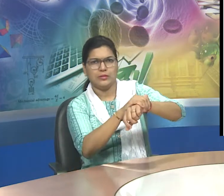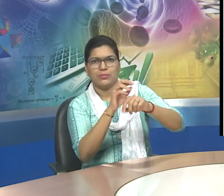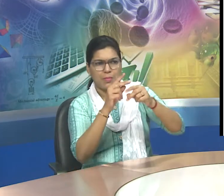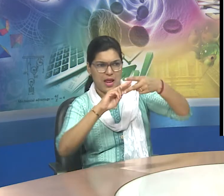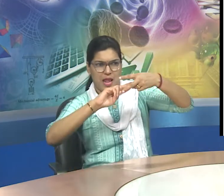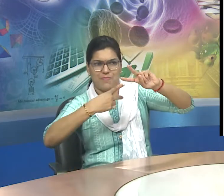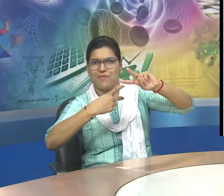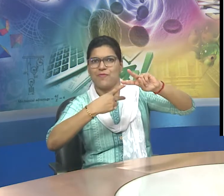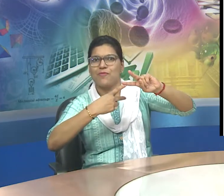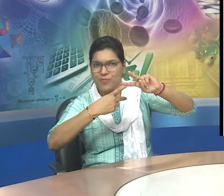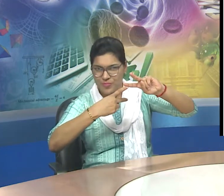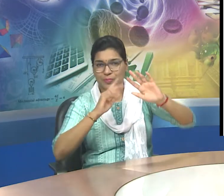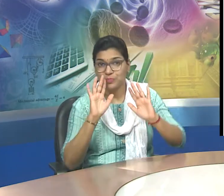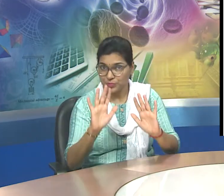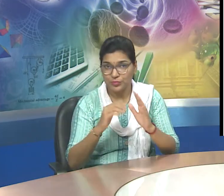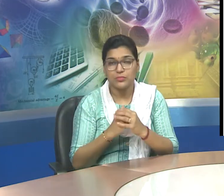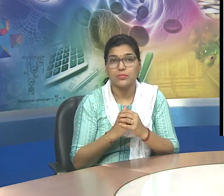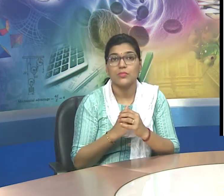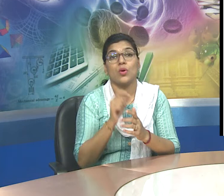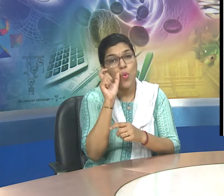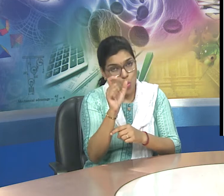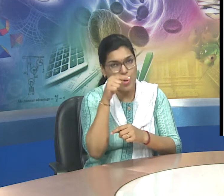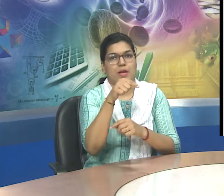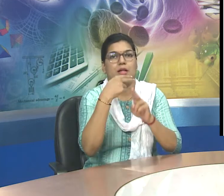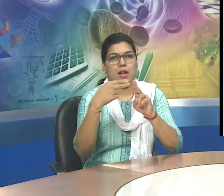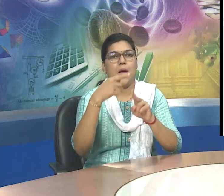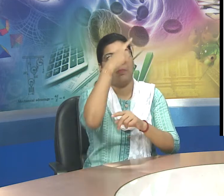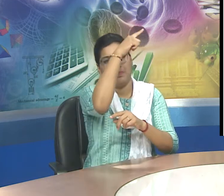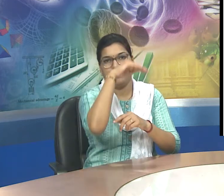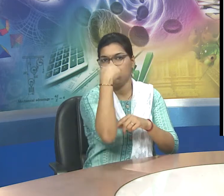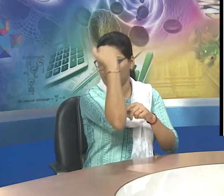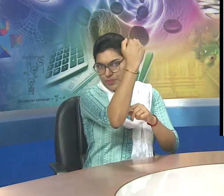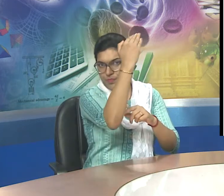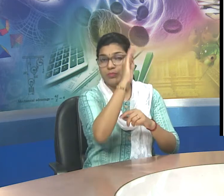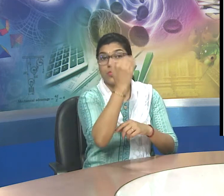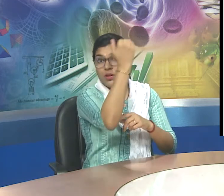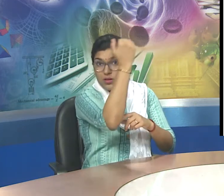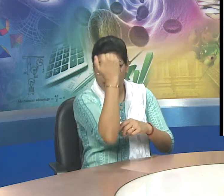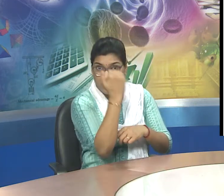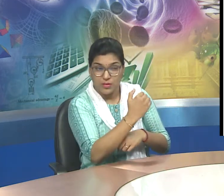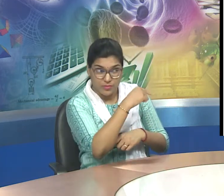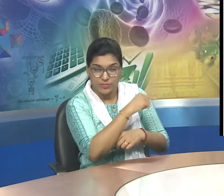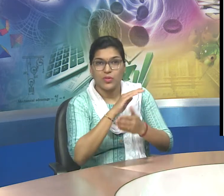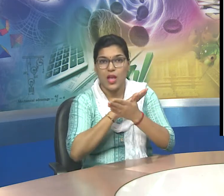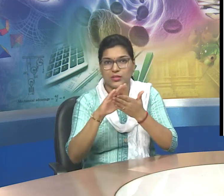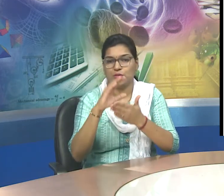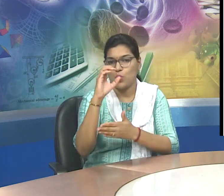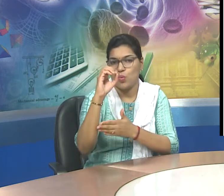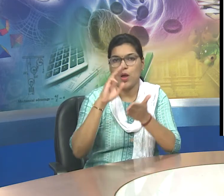को समझ सकते हैं कि मिट्टी एक तरफ है और पानी एक तरफ है। तो हेट्रोजीनियस में दो